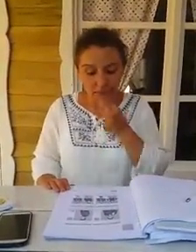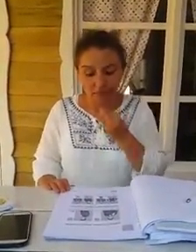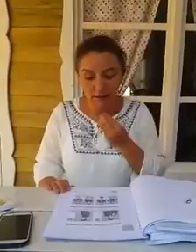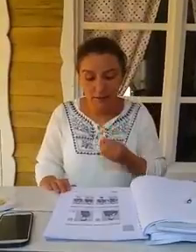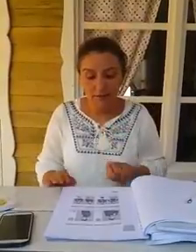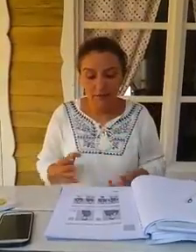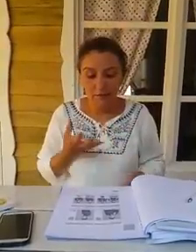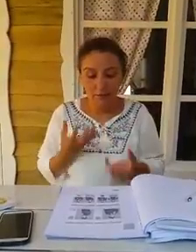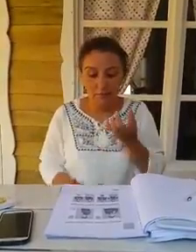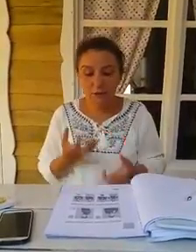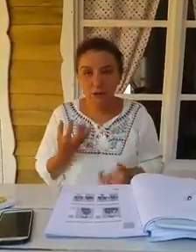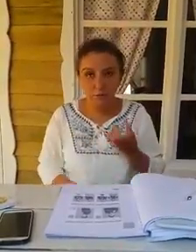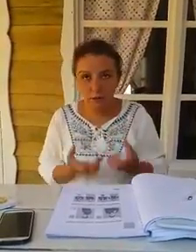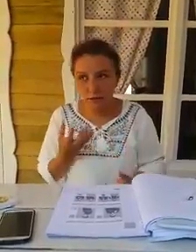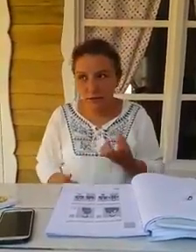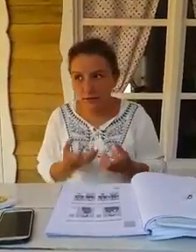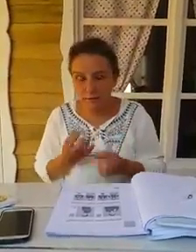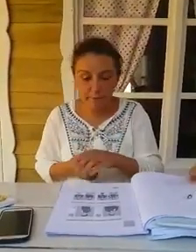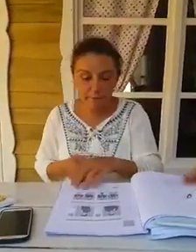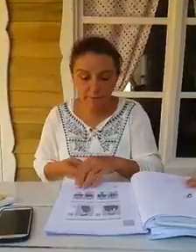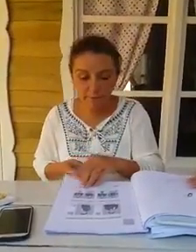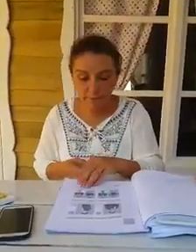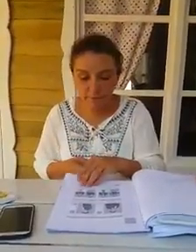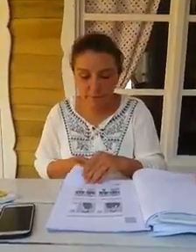Yemek. Pişirmek.